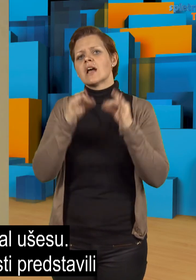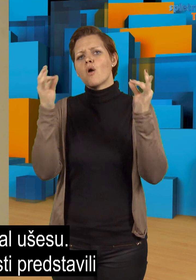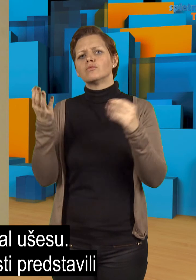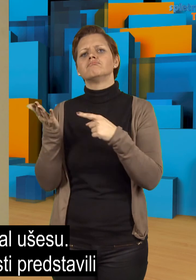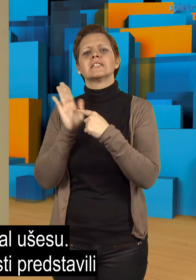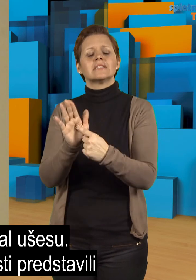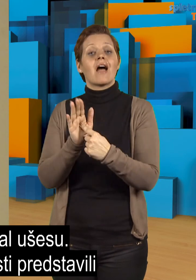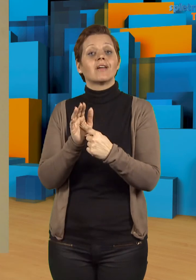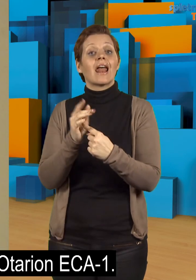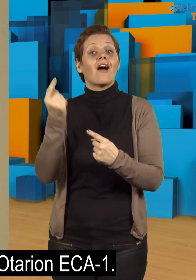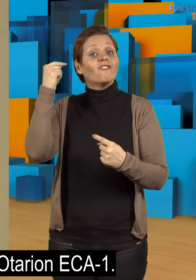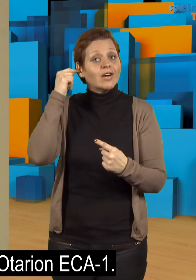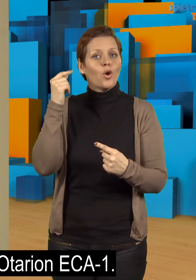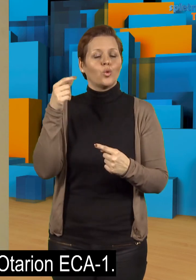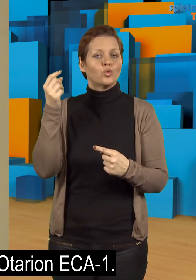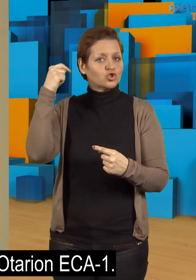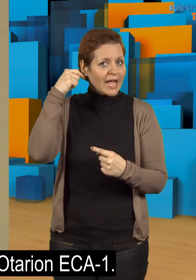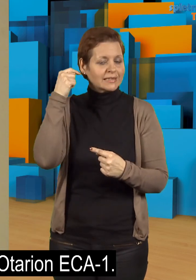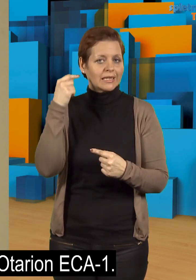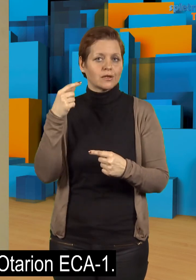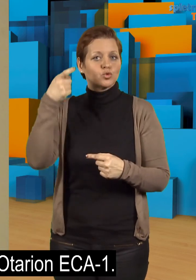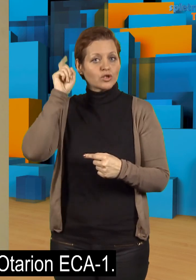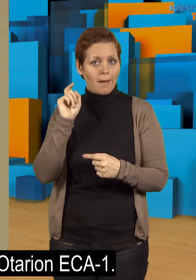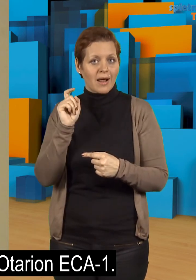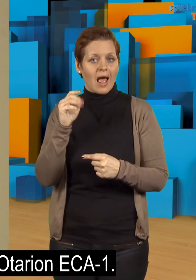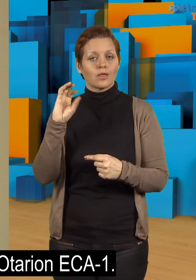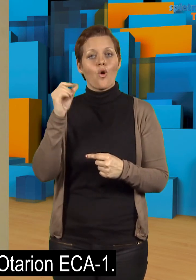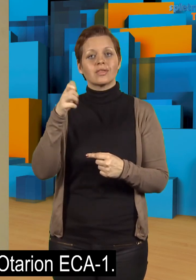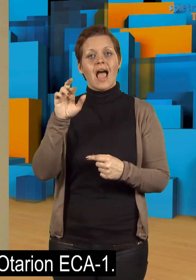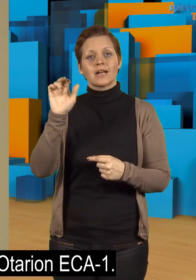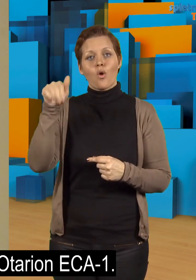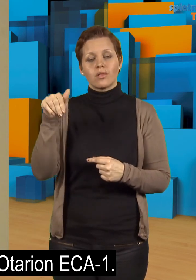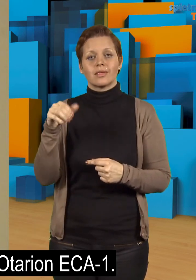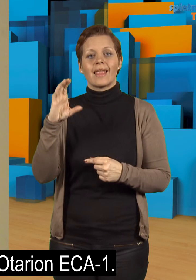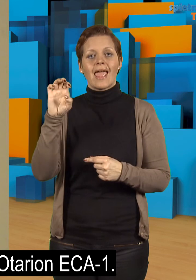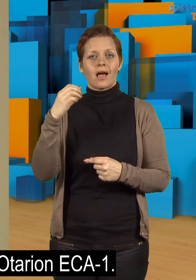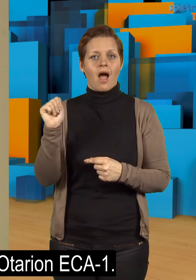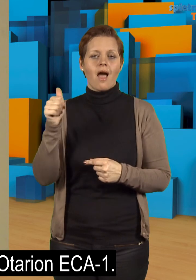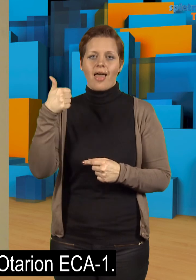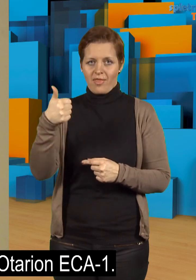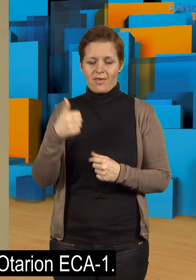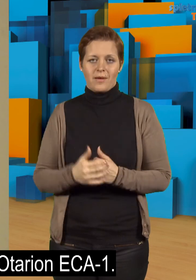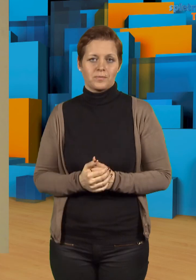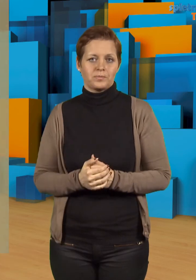1961 so javnosti predstavili ušesni slušni aparat Otarion EK-1.